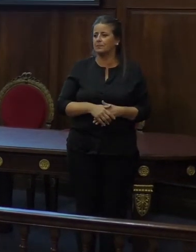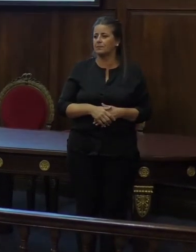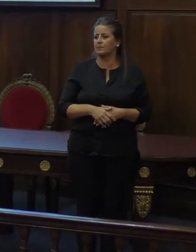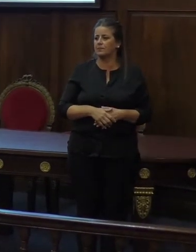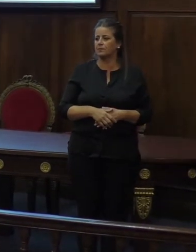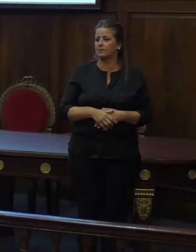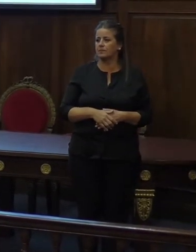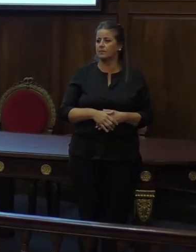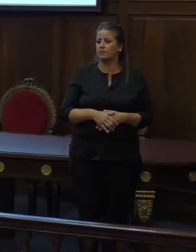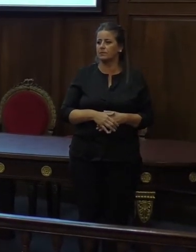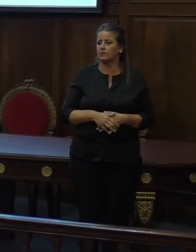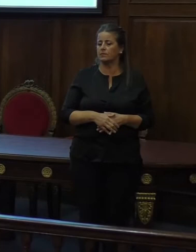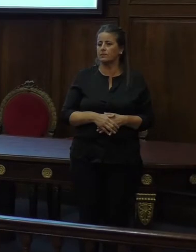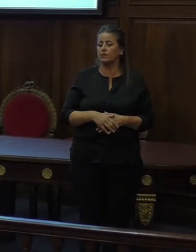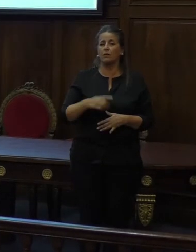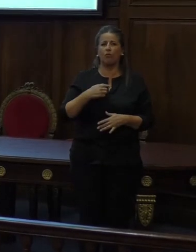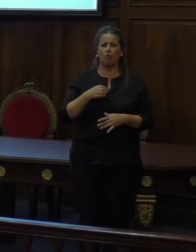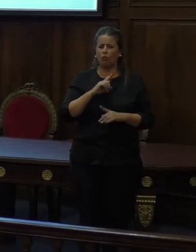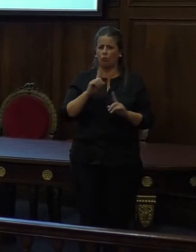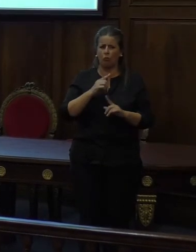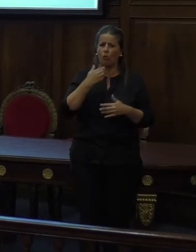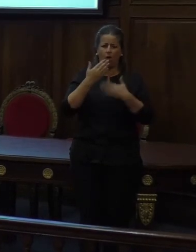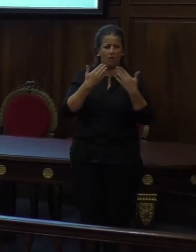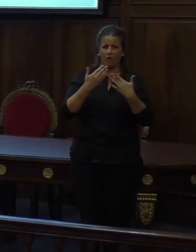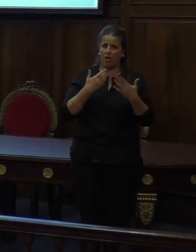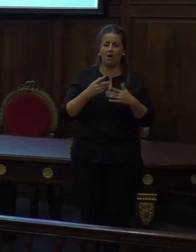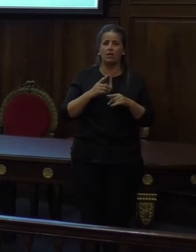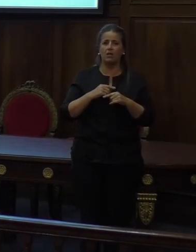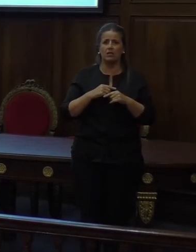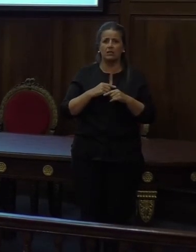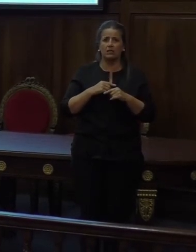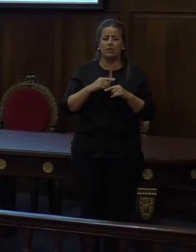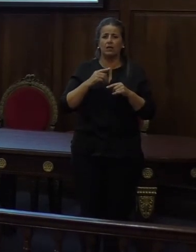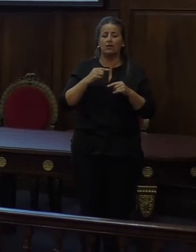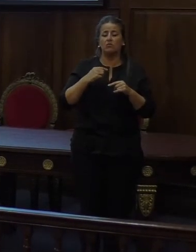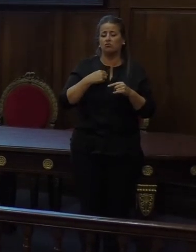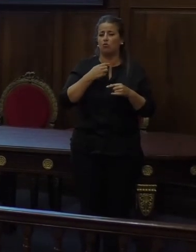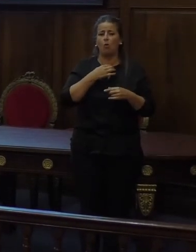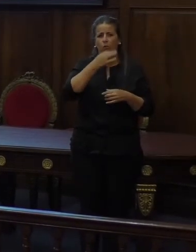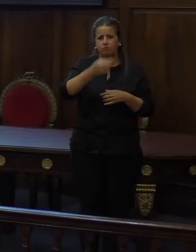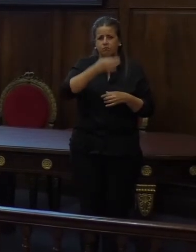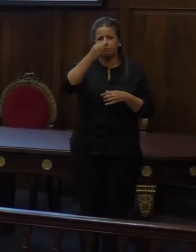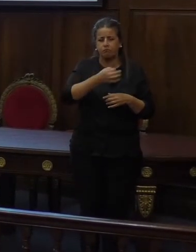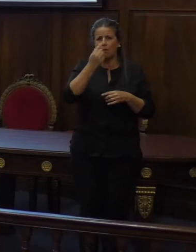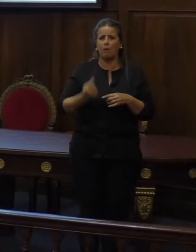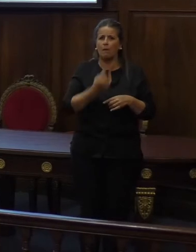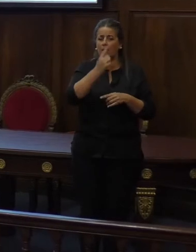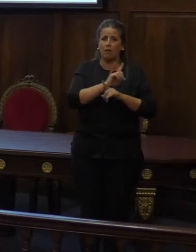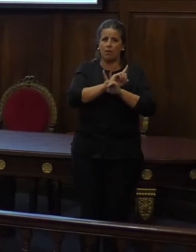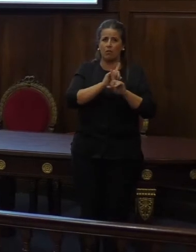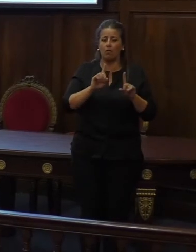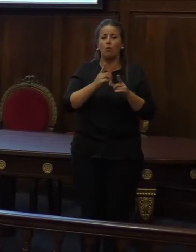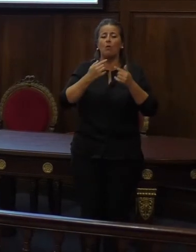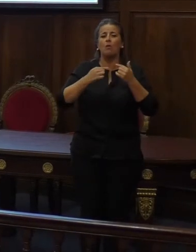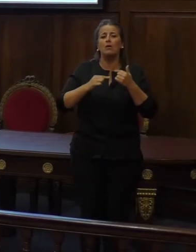Bien, no soy yo la que va a hablar, no soy la oradora principal, sin embargo,